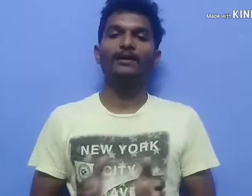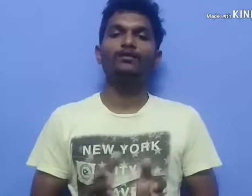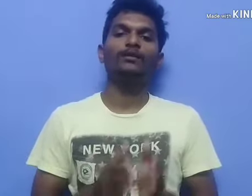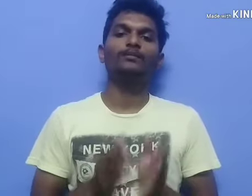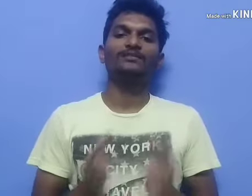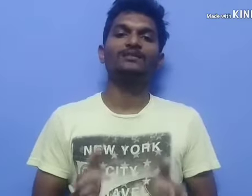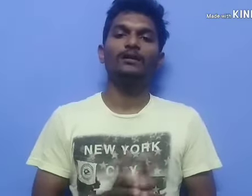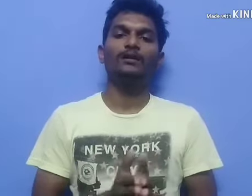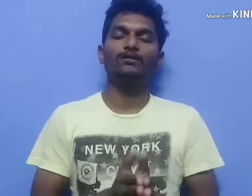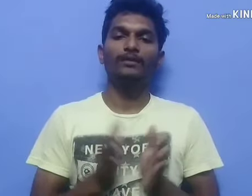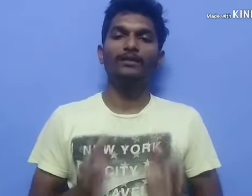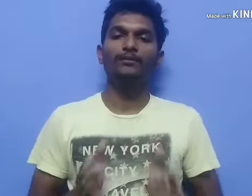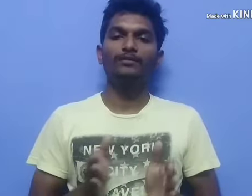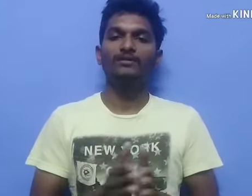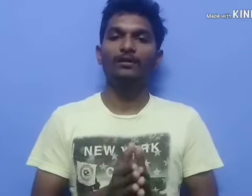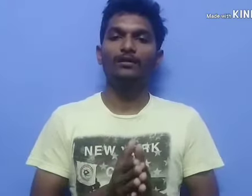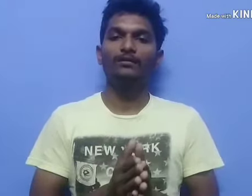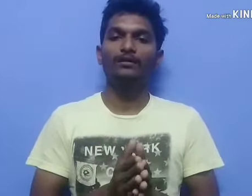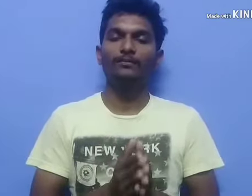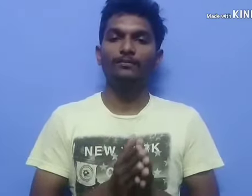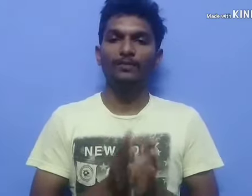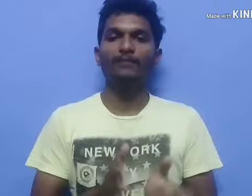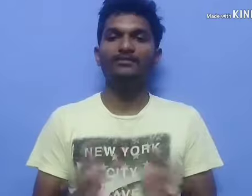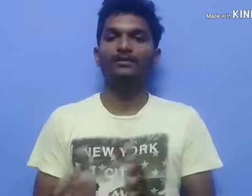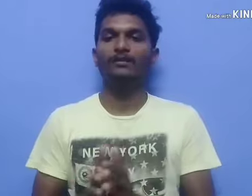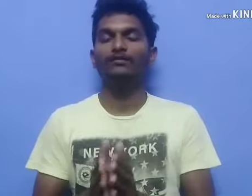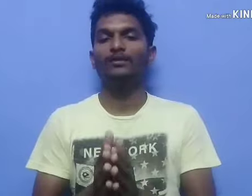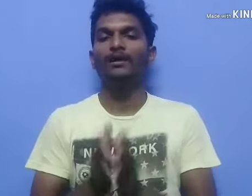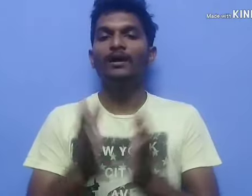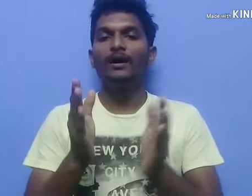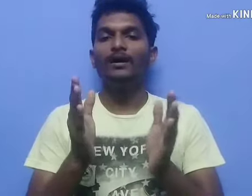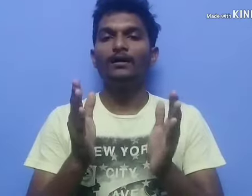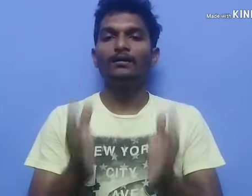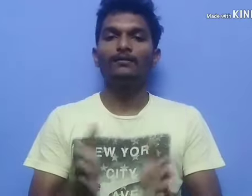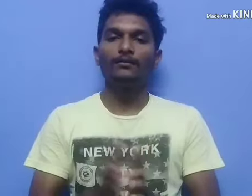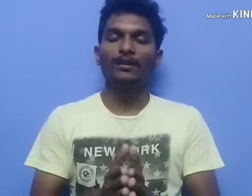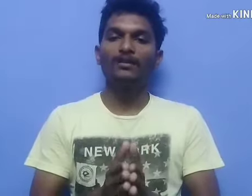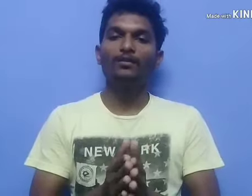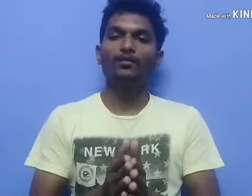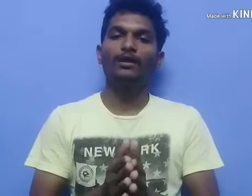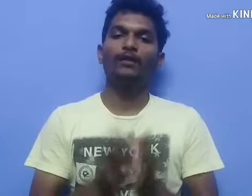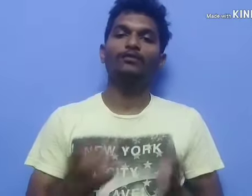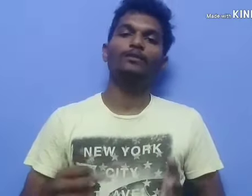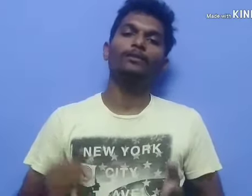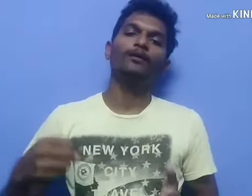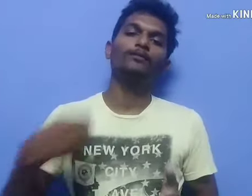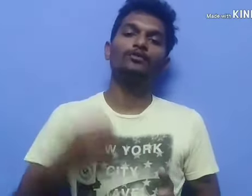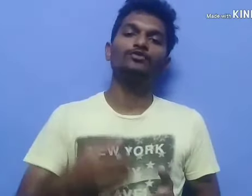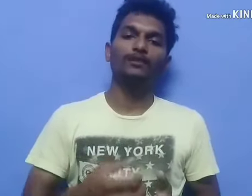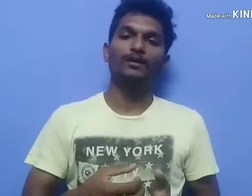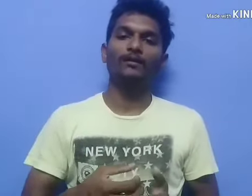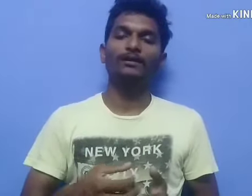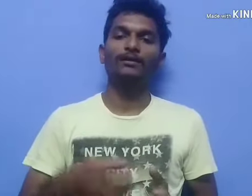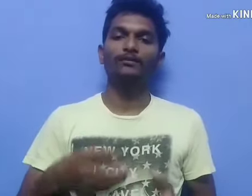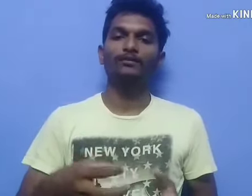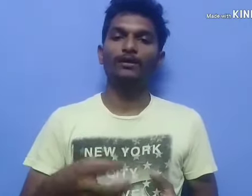நாட்டோட பிரசிடெண்டாக இருக்கட்டும், இப்போ இந்தியன் பிரசிடெண்டாக இருக்கட்டும், அது பிரைம் மினிஸ்டராக இருக்கட்டும், நரேந்திர மோடி அவர் வந்து பவர் எப்படி யூஸ் பண்ணுறாரு அப்படிங்கிறத பொறுத்து, அப்போ